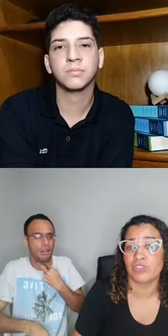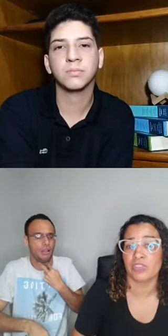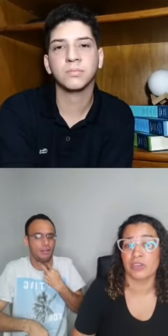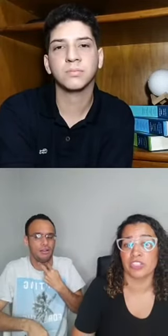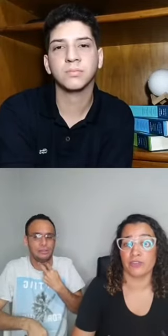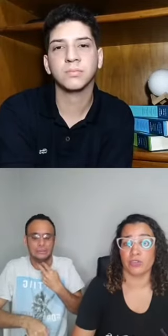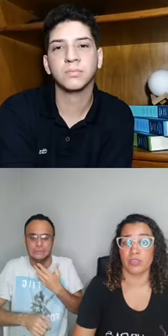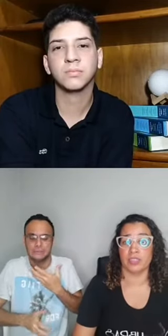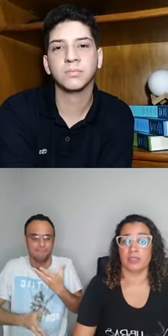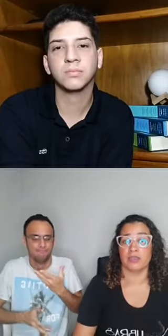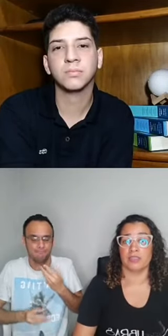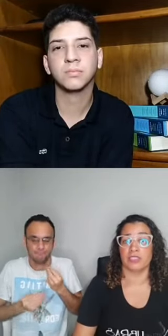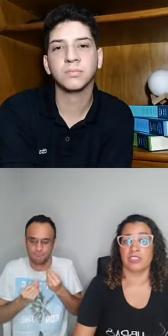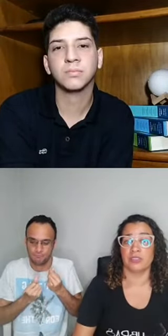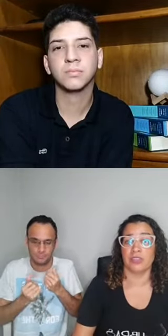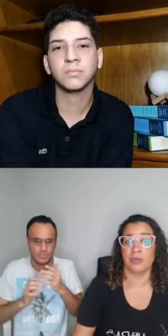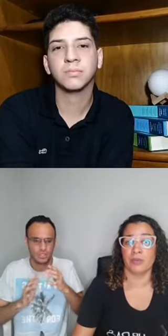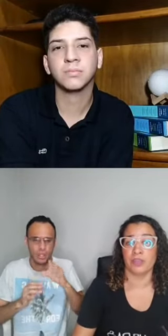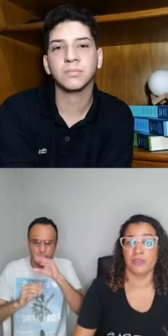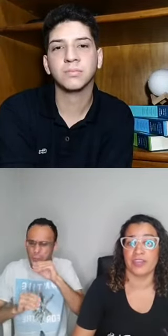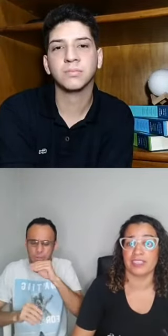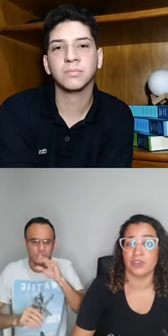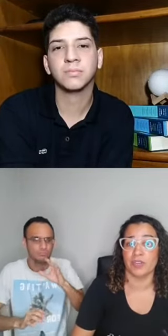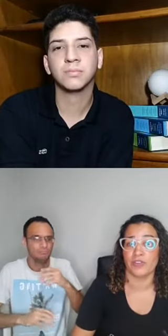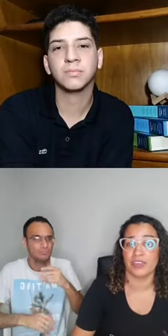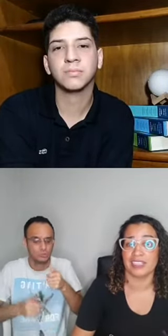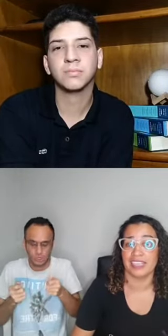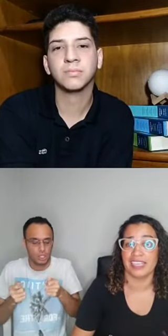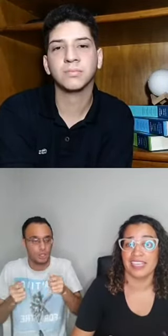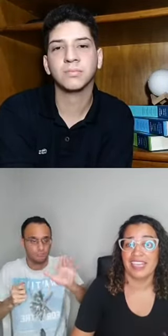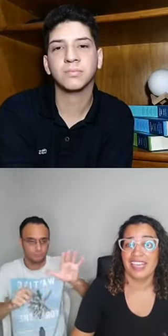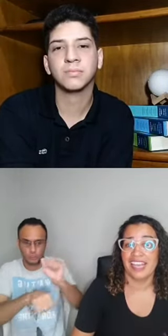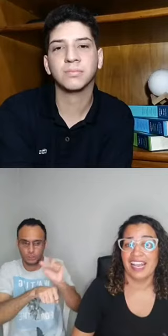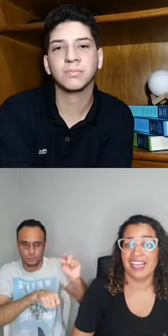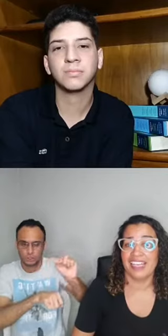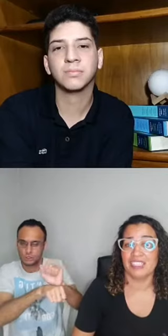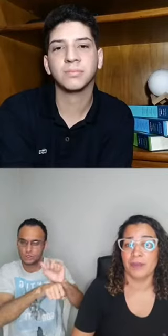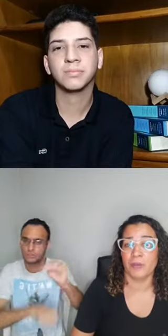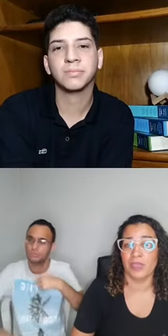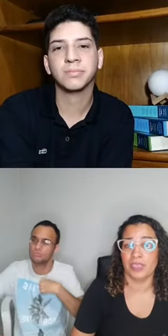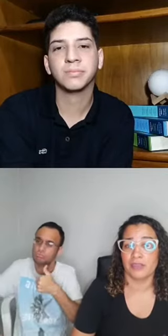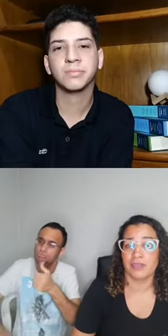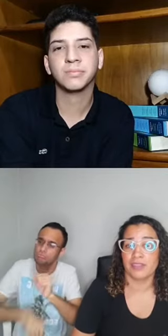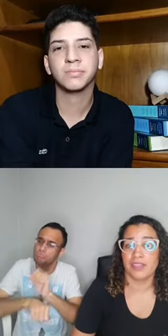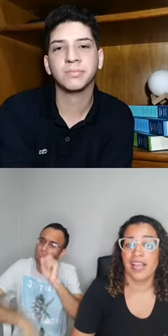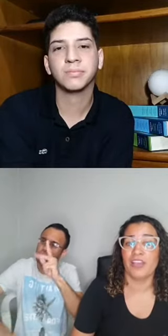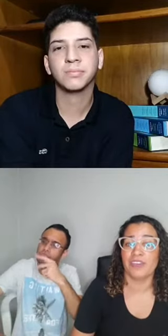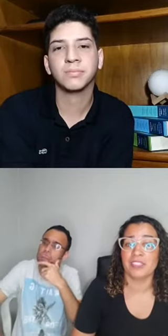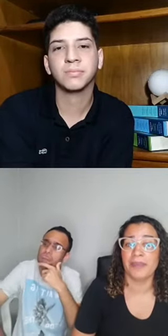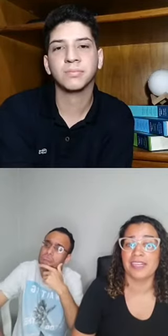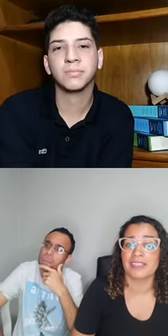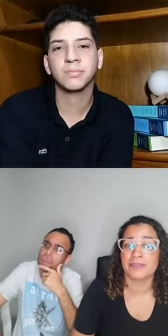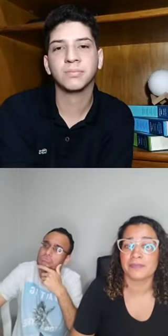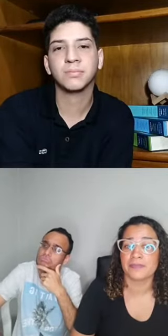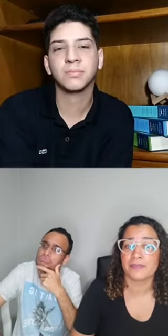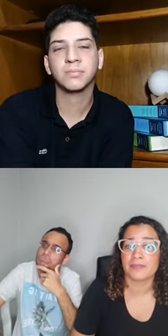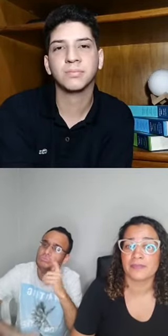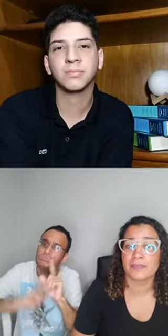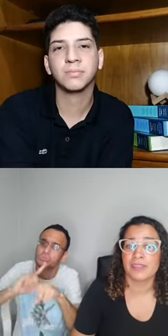reunião, aí o chefe ficou todo assim, constrangido. Como que eu vou fazer? Como que eu vou fazer? Aí ele espera um pouquinho. Aí eu fiquei